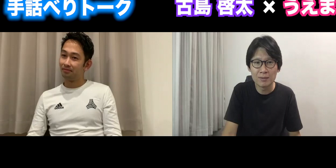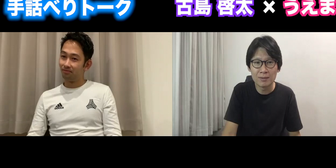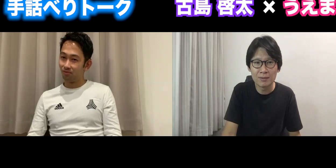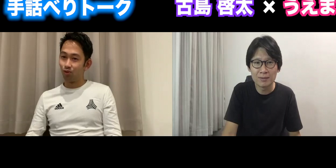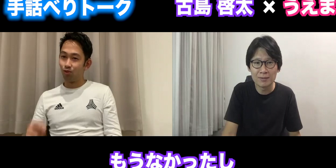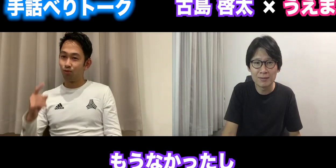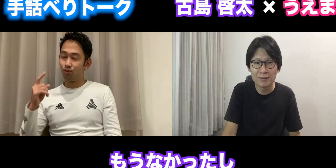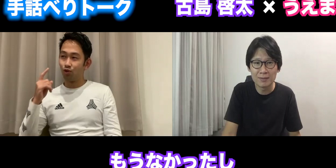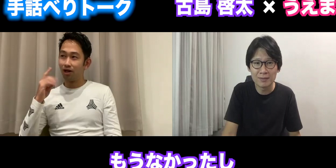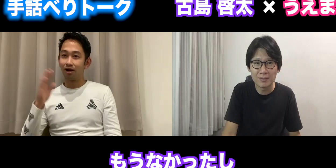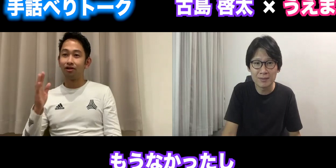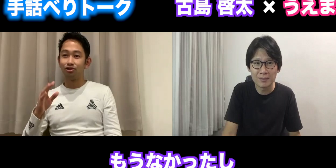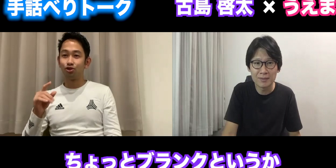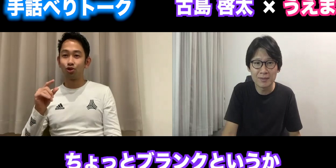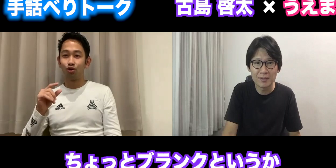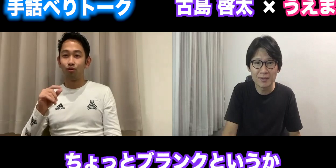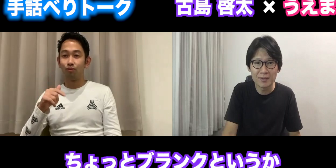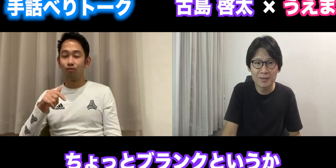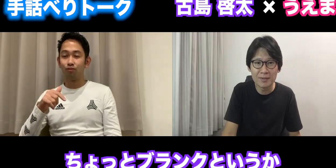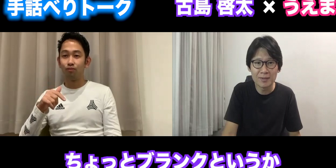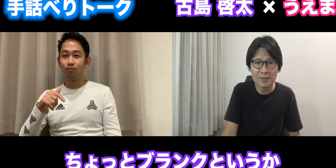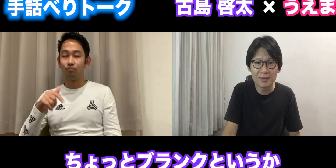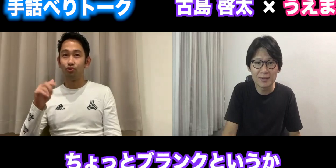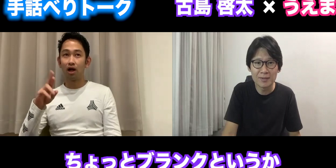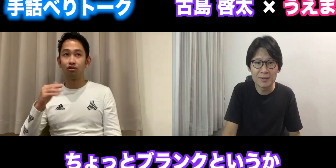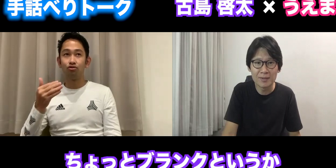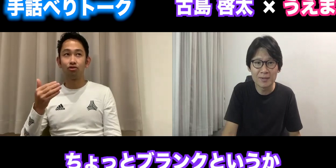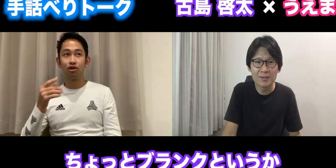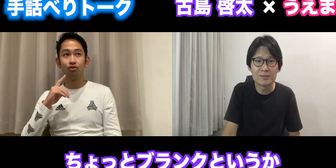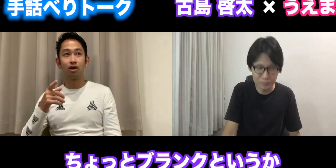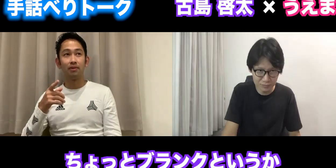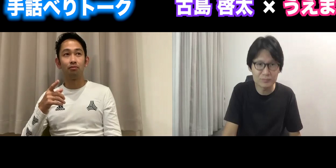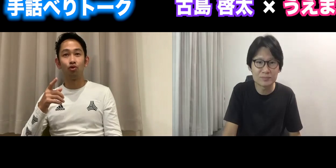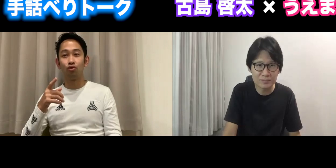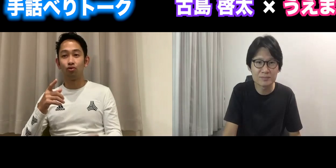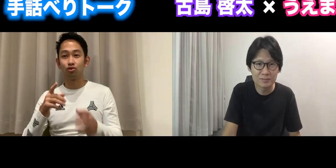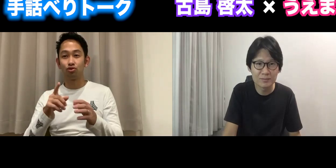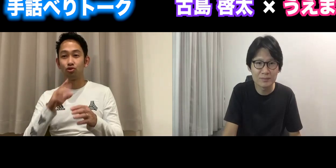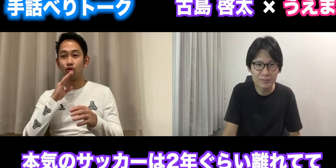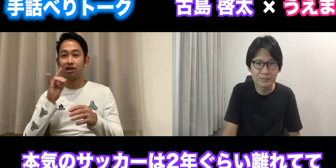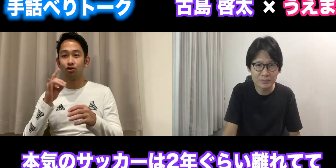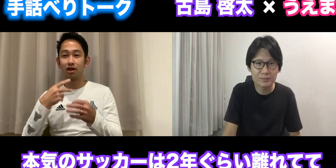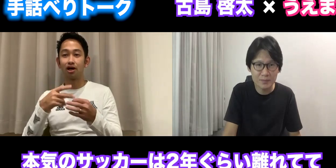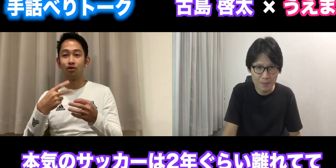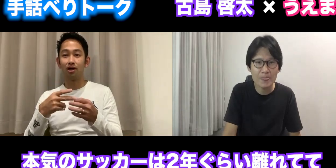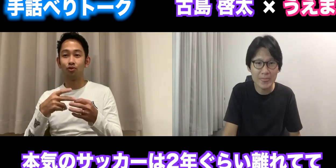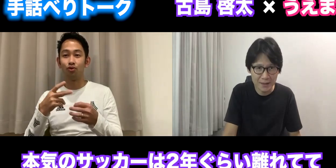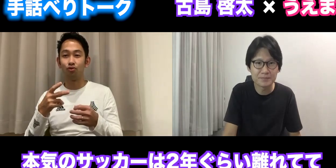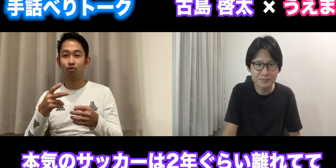もうはなかったちょっとブランクっていうかも本気のサッカーワーム